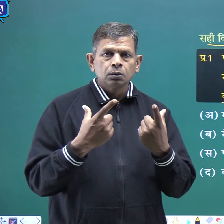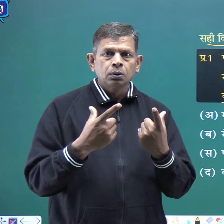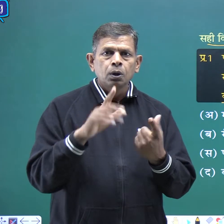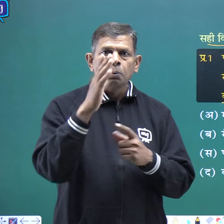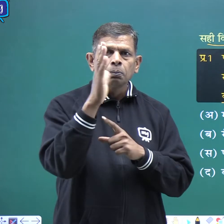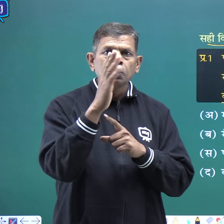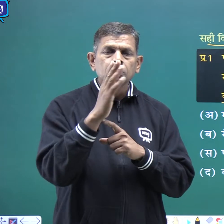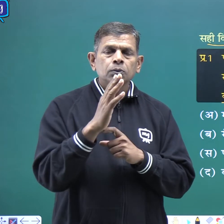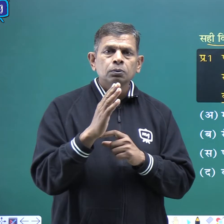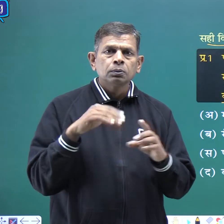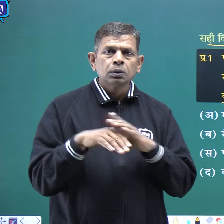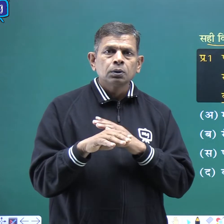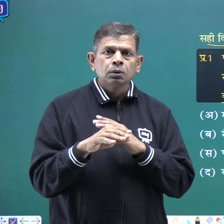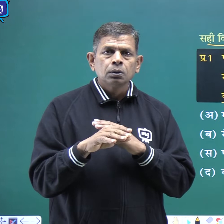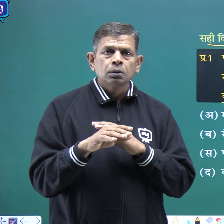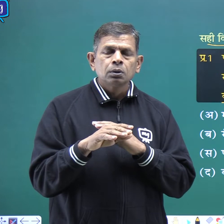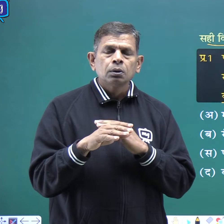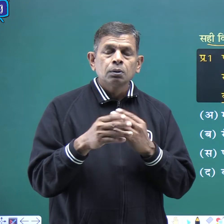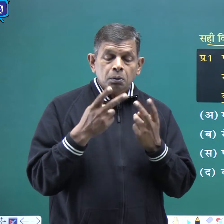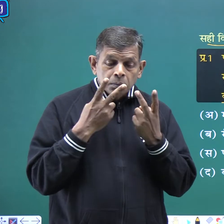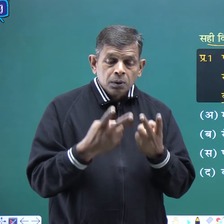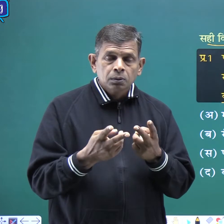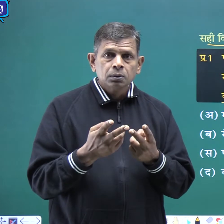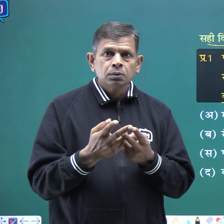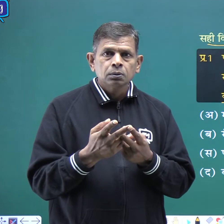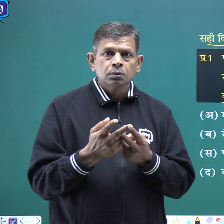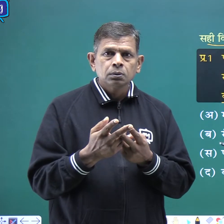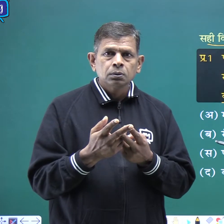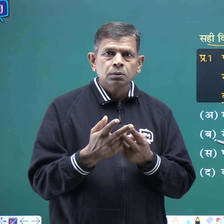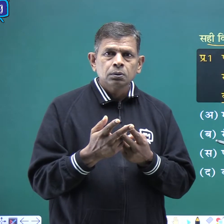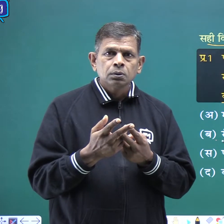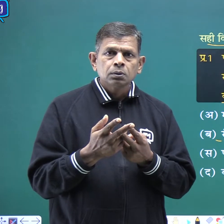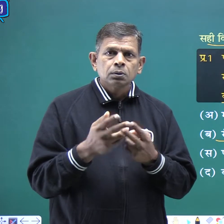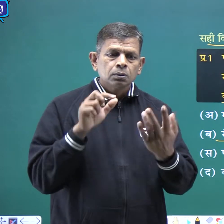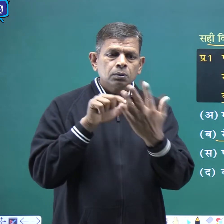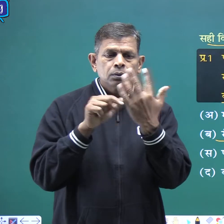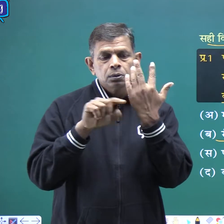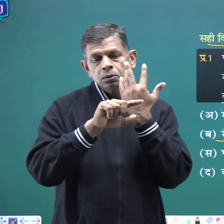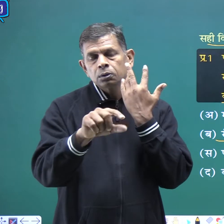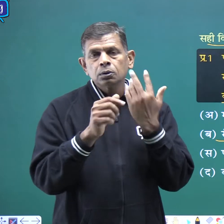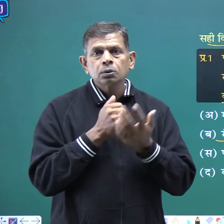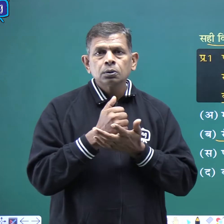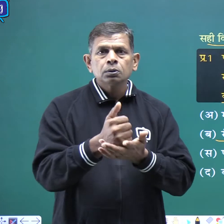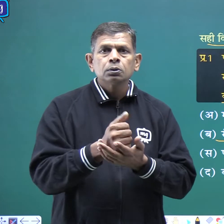पत्तों में पाए जाने वाले रंध्र की सहायता से